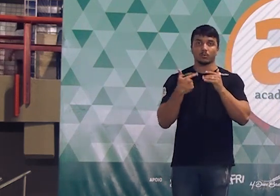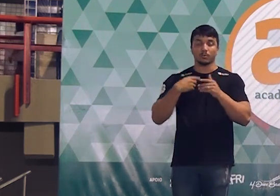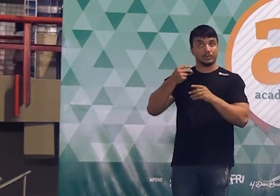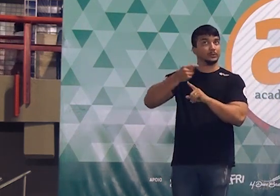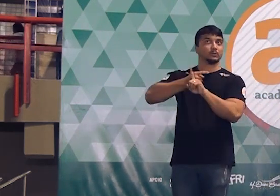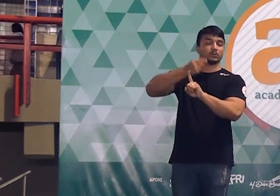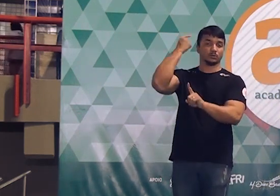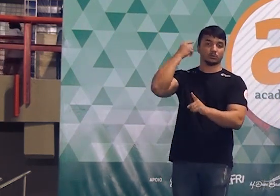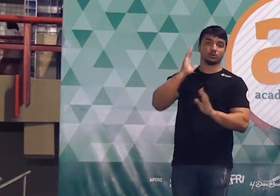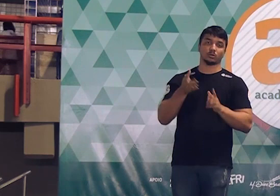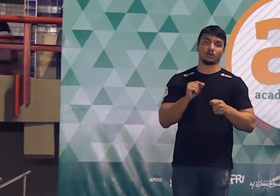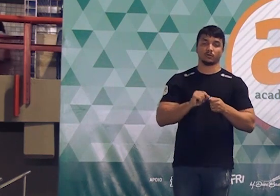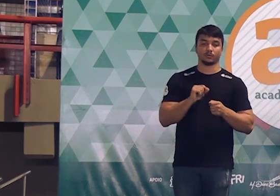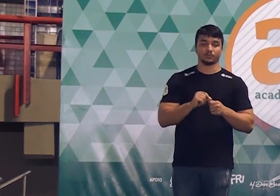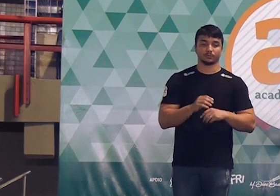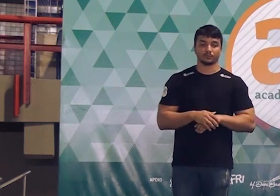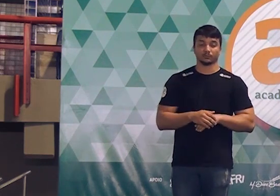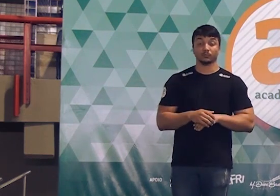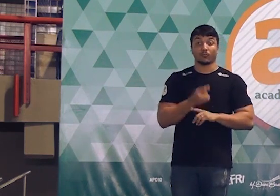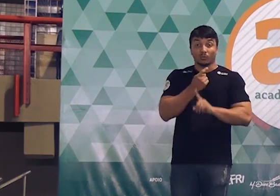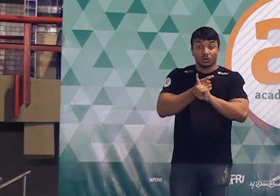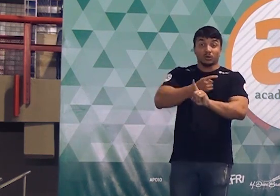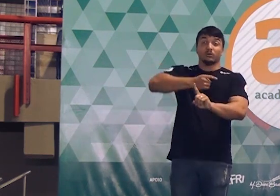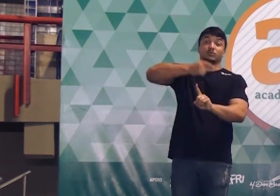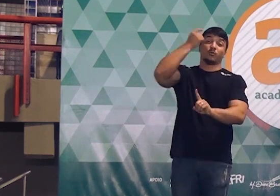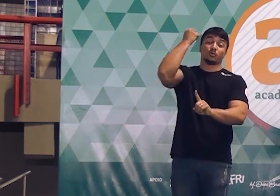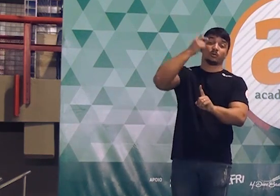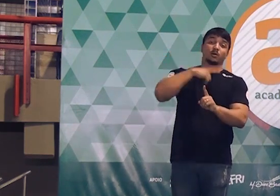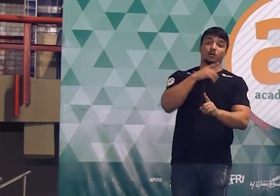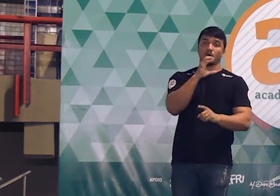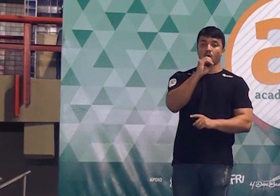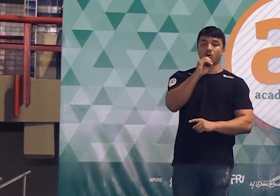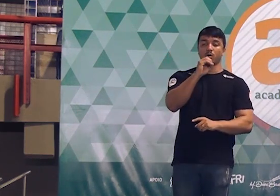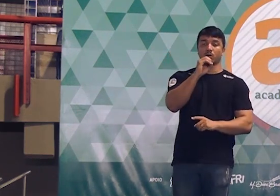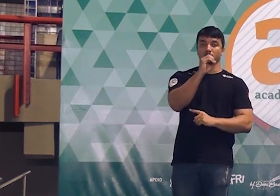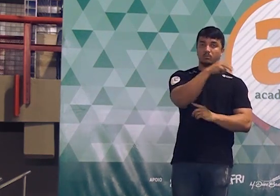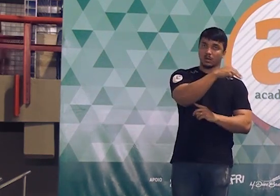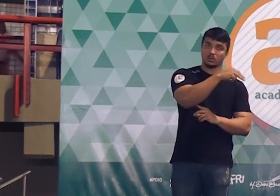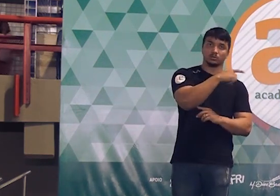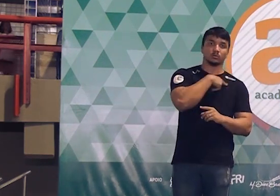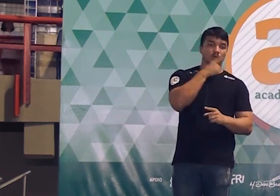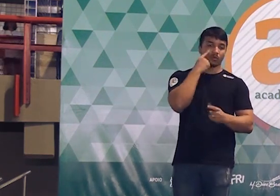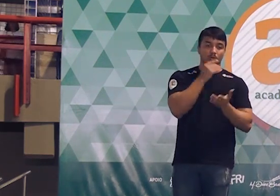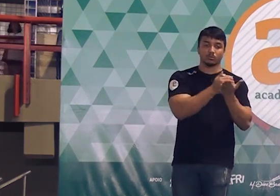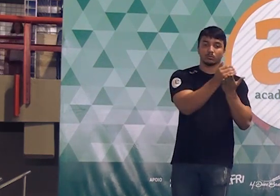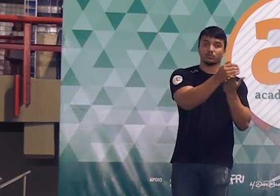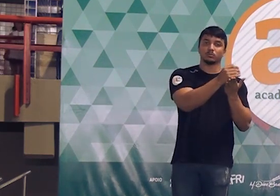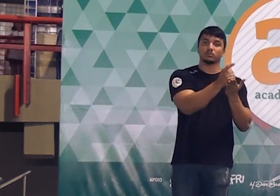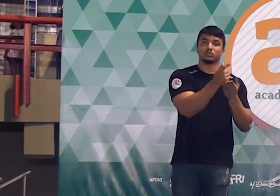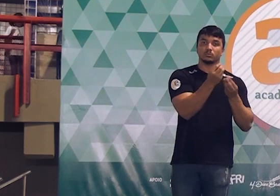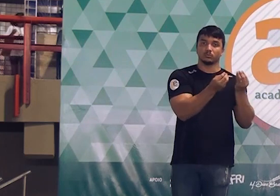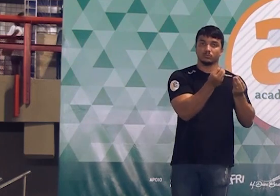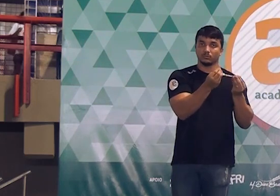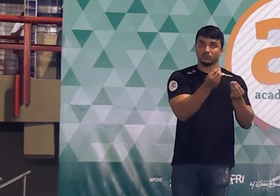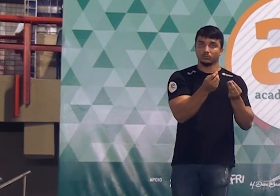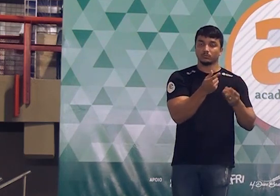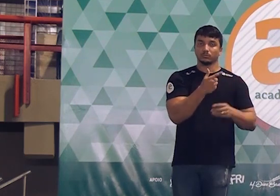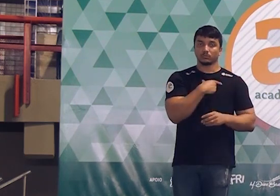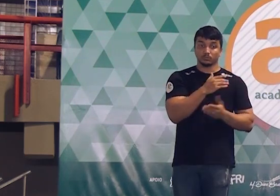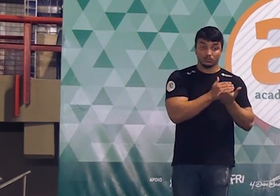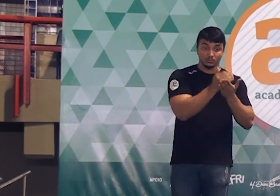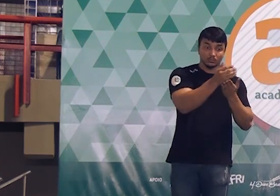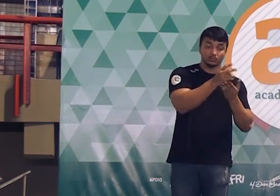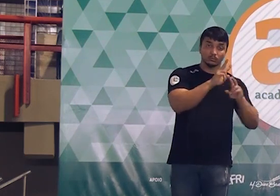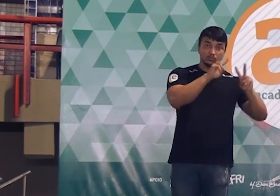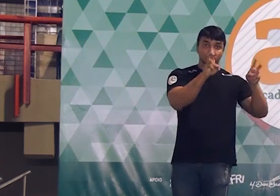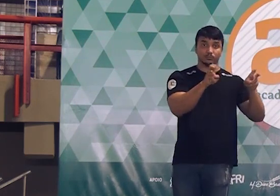se fazia isso. Se eu voltasse para falar aqui um dia de Oriente Médio, você ia começar a história do Oriente Médio como, Trigueiro? Ia